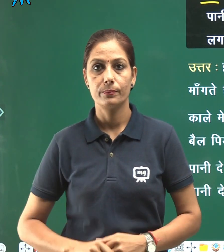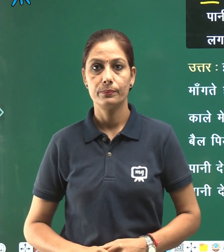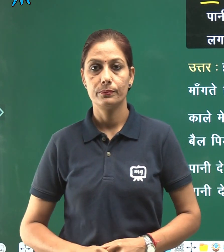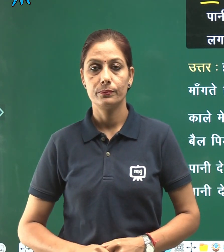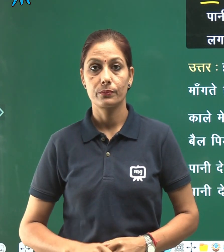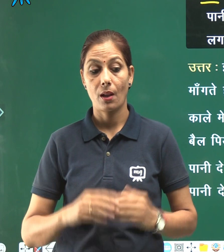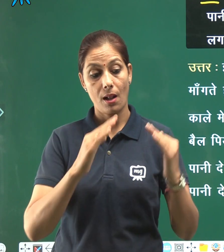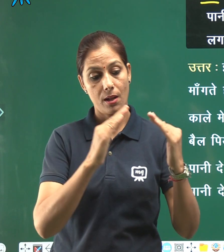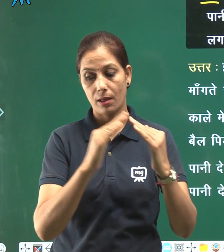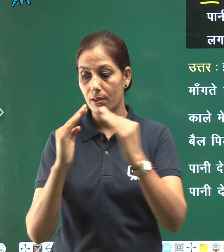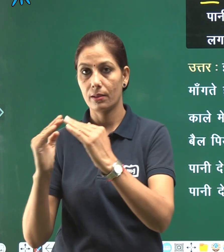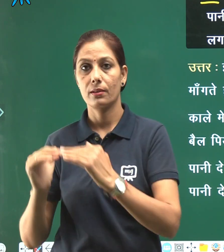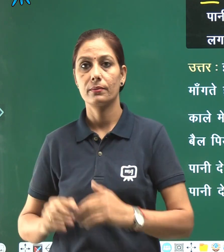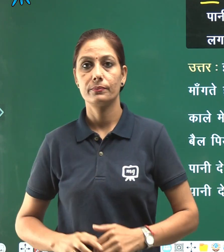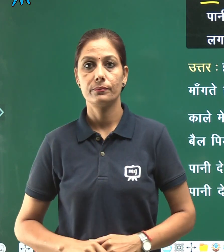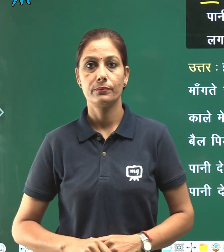घर घर